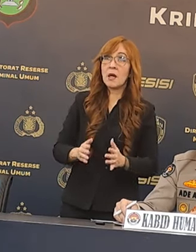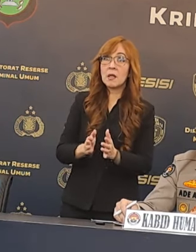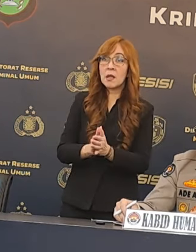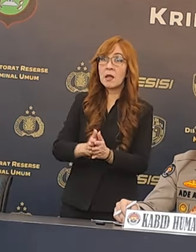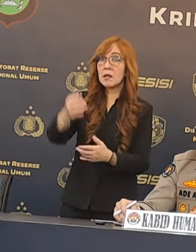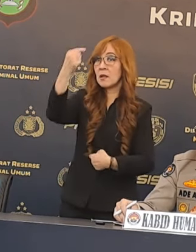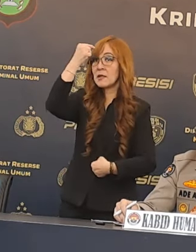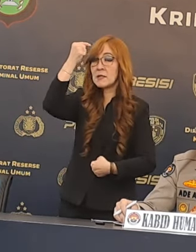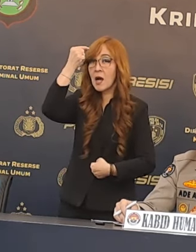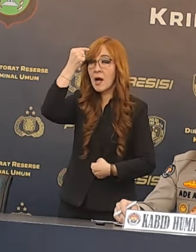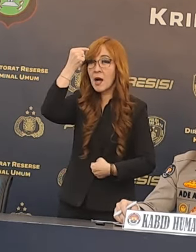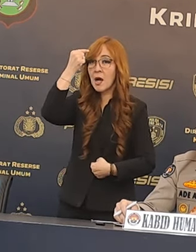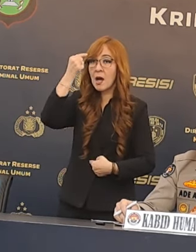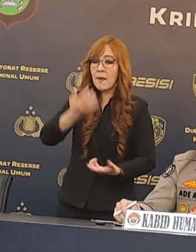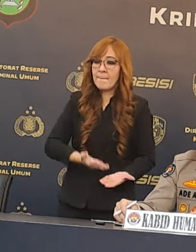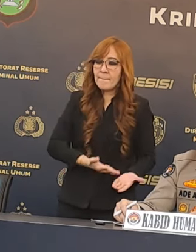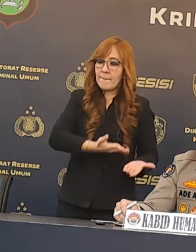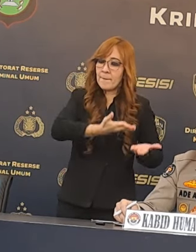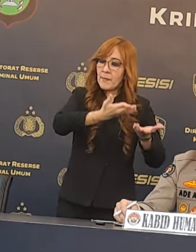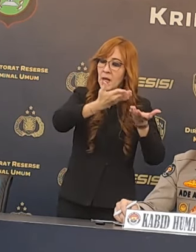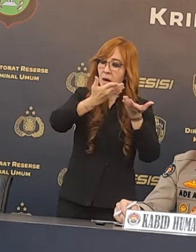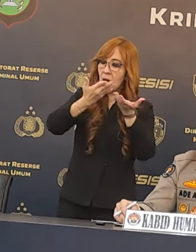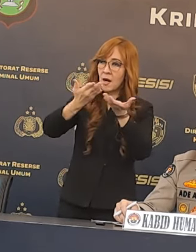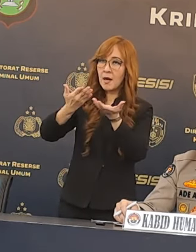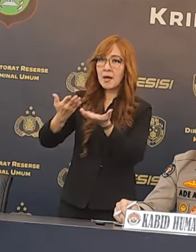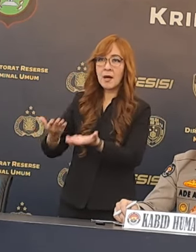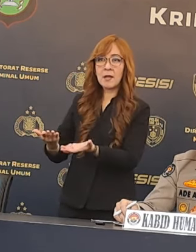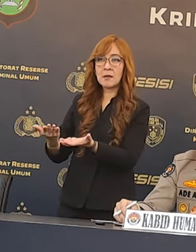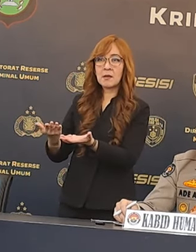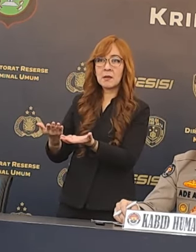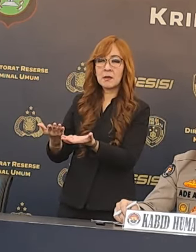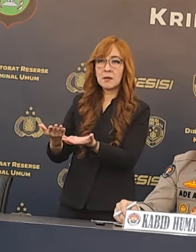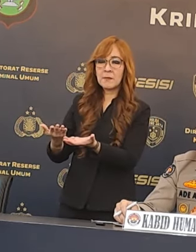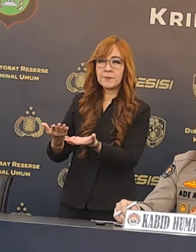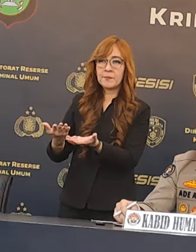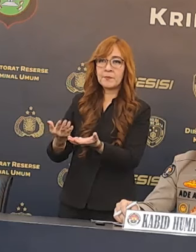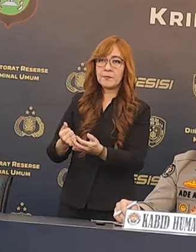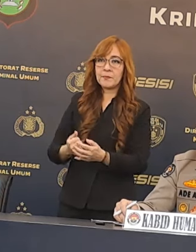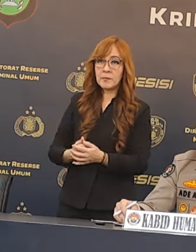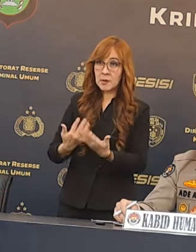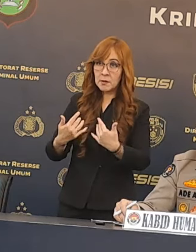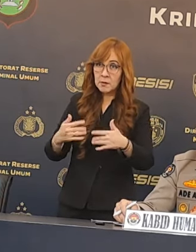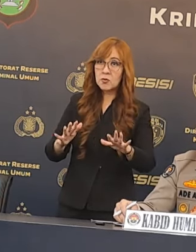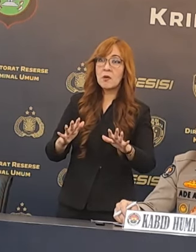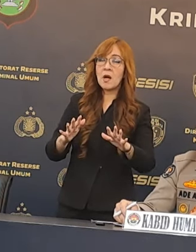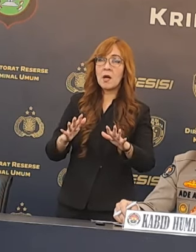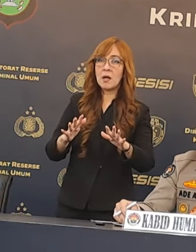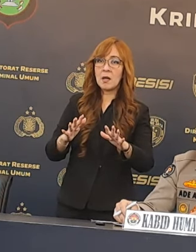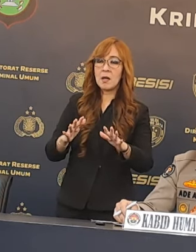Kemudian tersangka mengangkat ke atas kolam renang. Setelah itu,